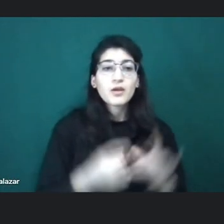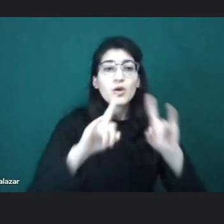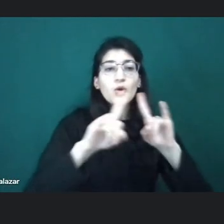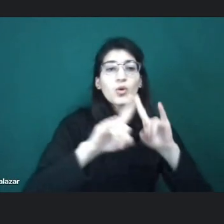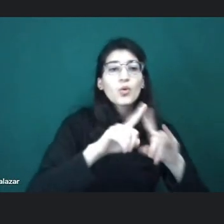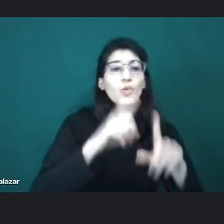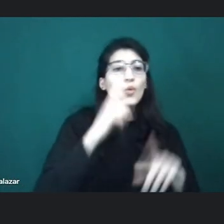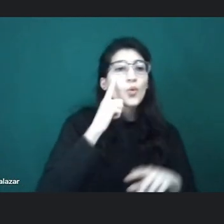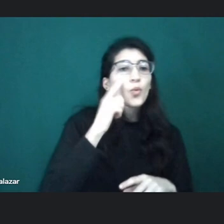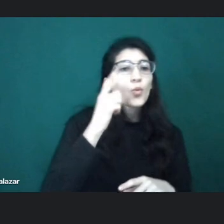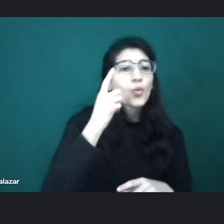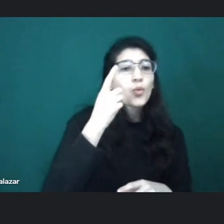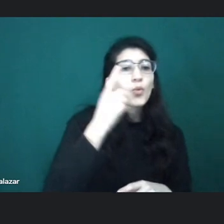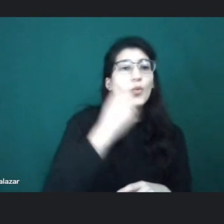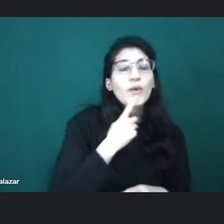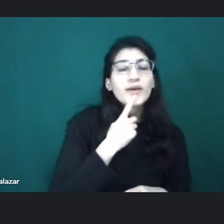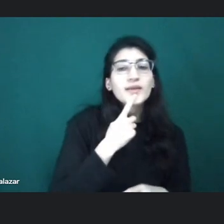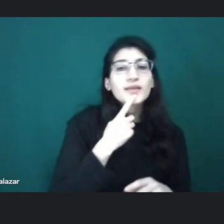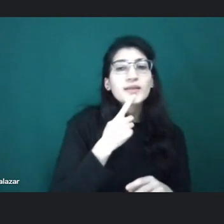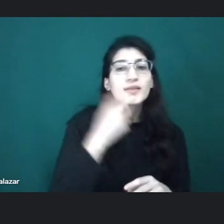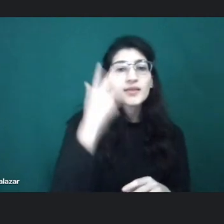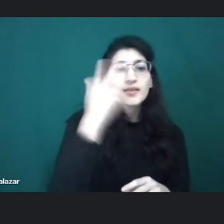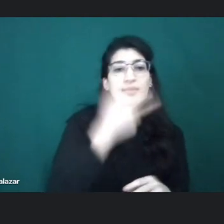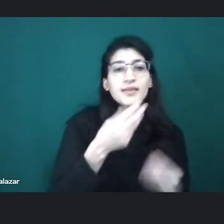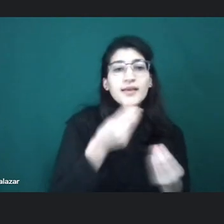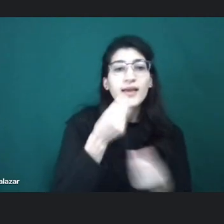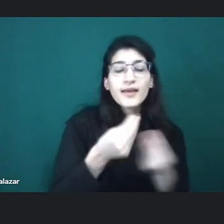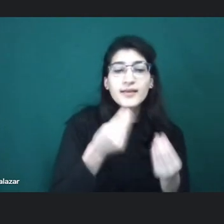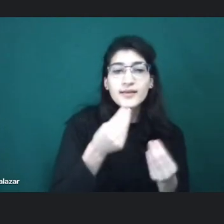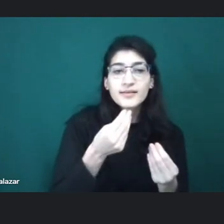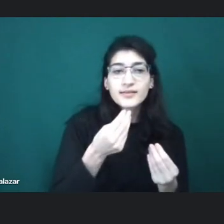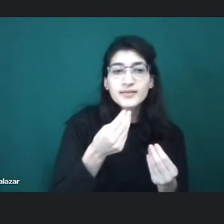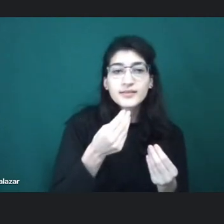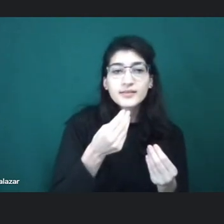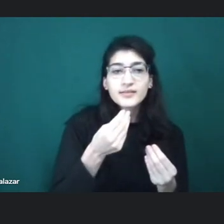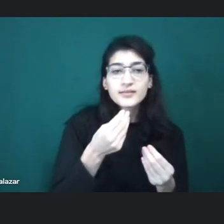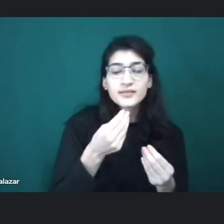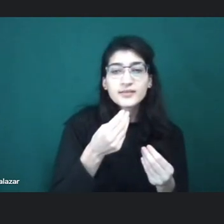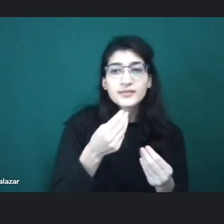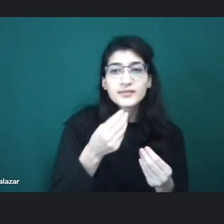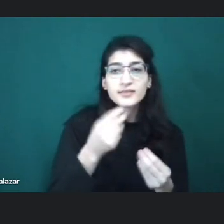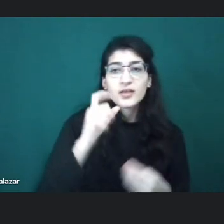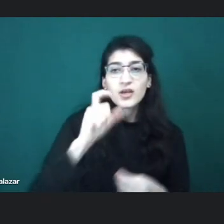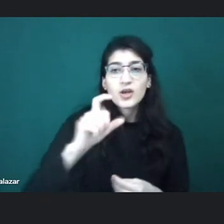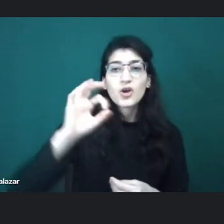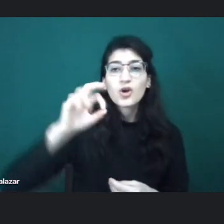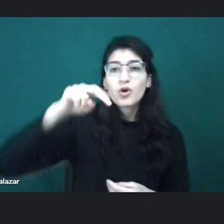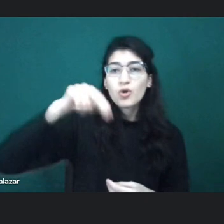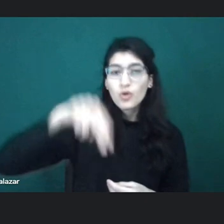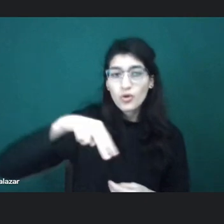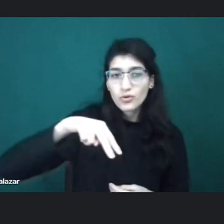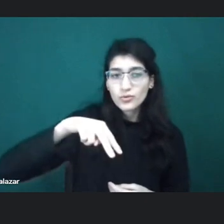¿Qué era with? Con. Without con. Es lo contrario.